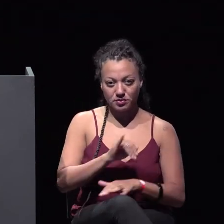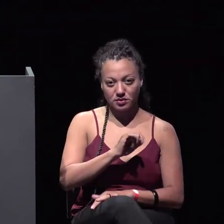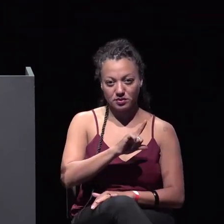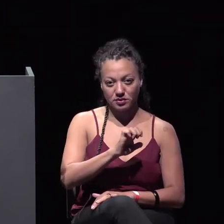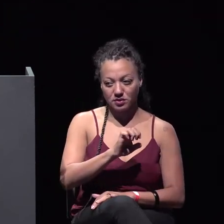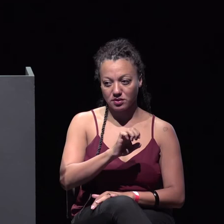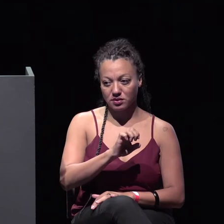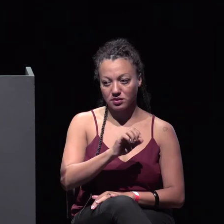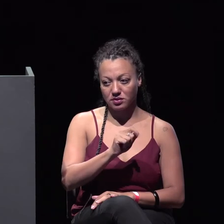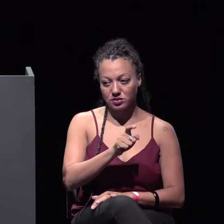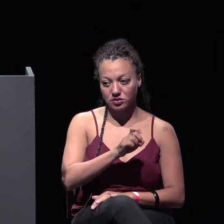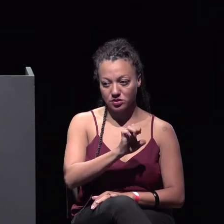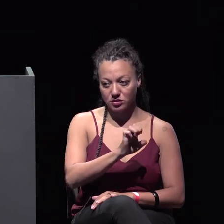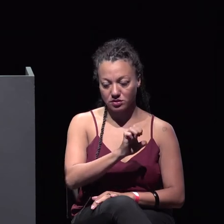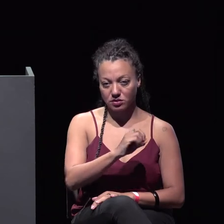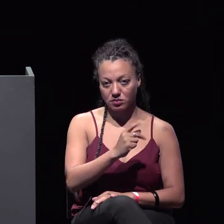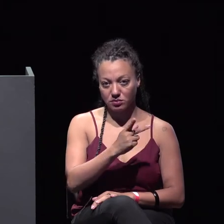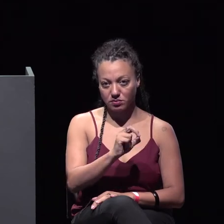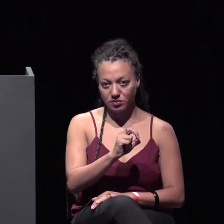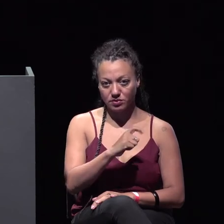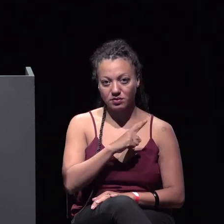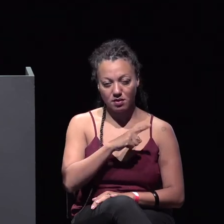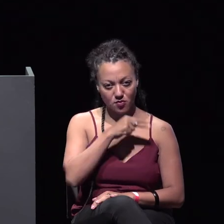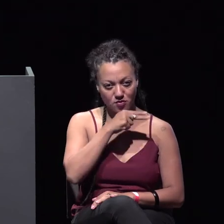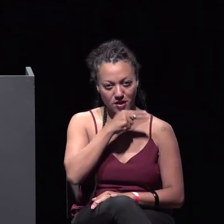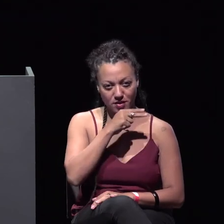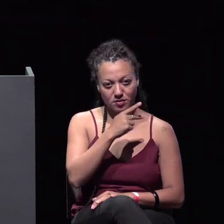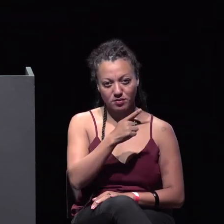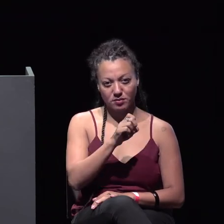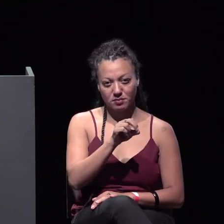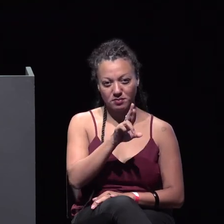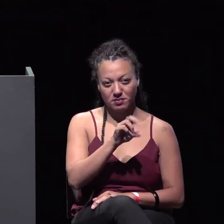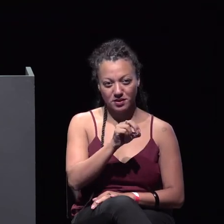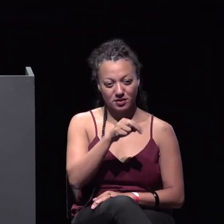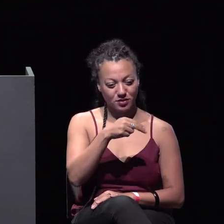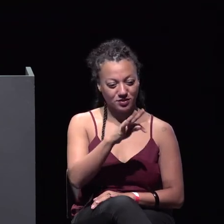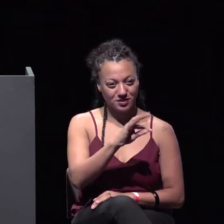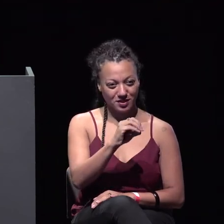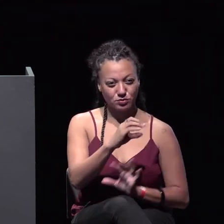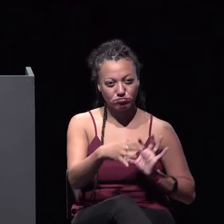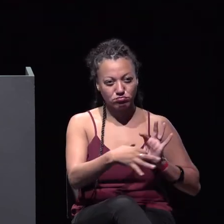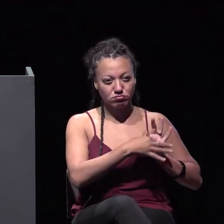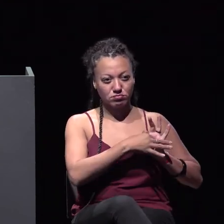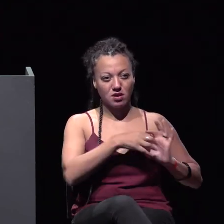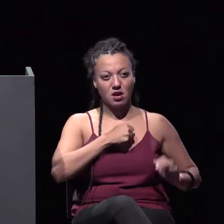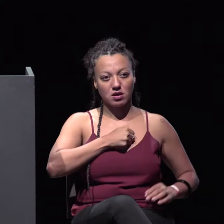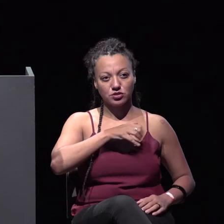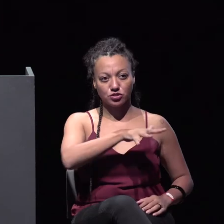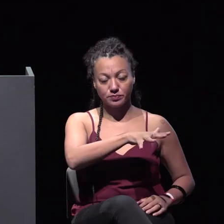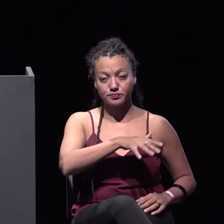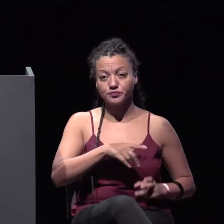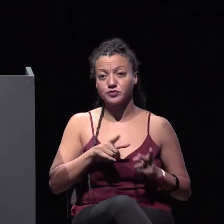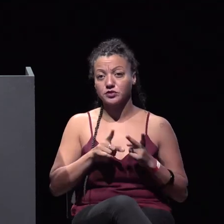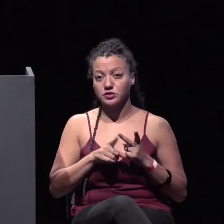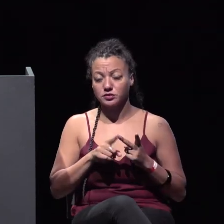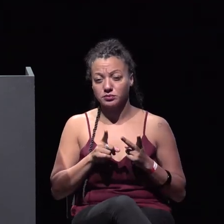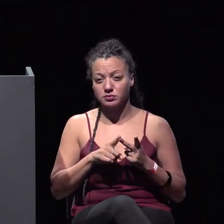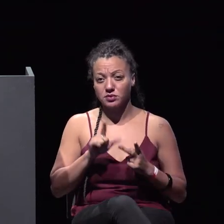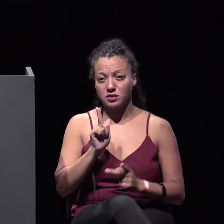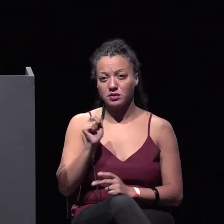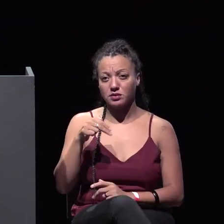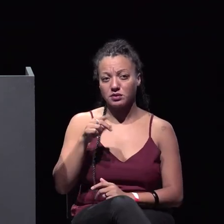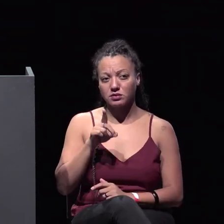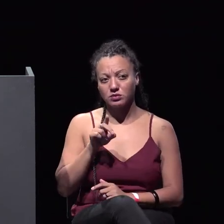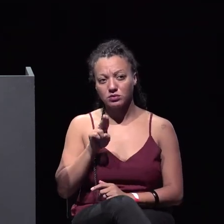povo já que temos um neto da casa que é o pedro neto né é ligado ao axé e também o gato a